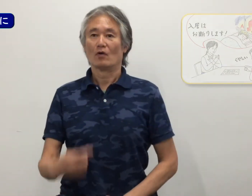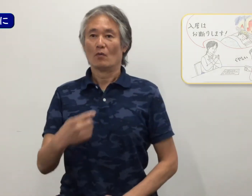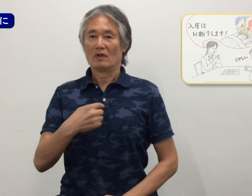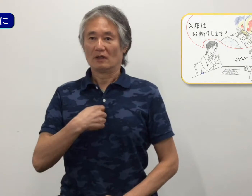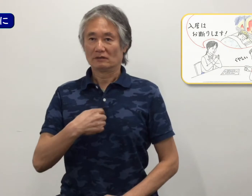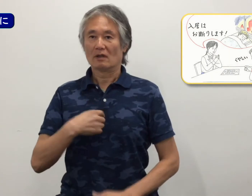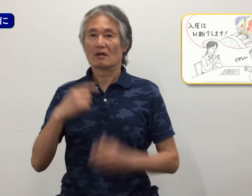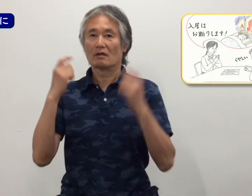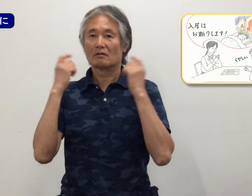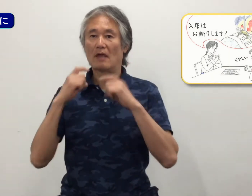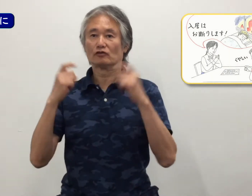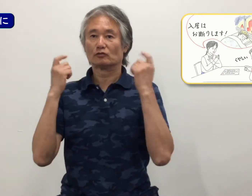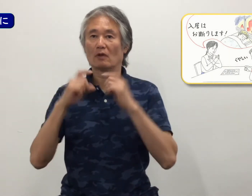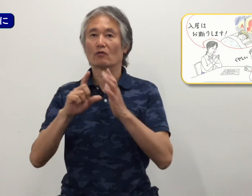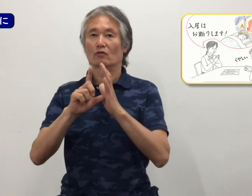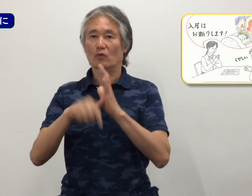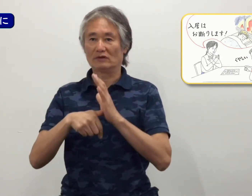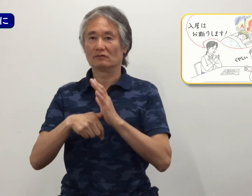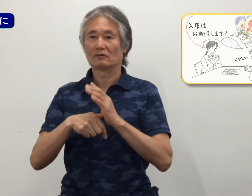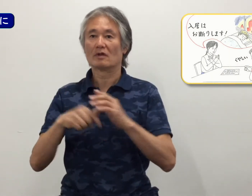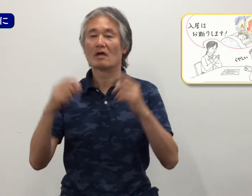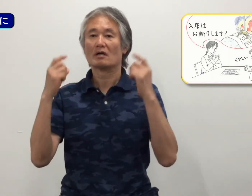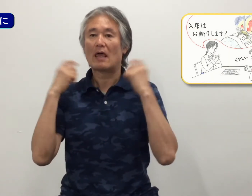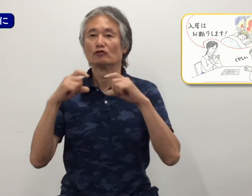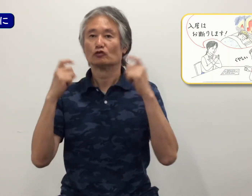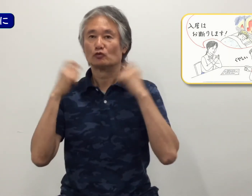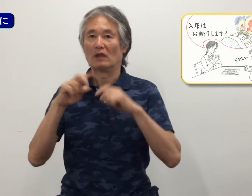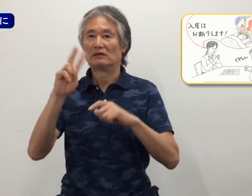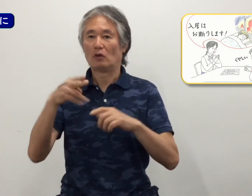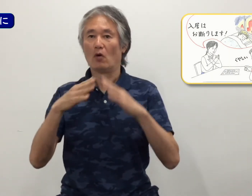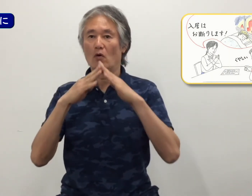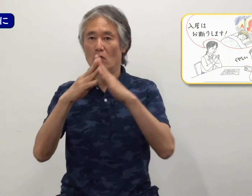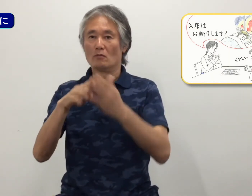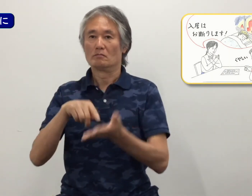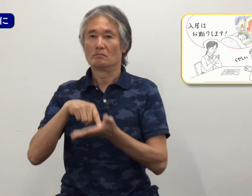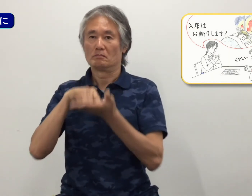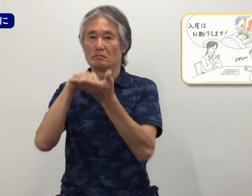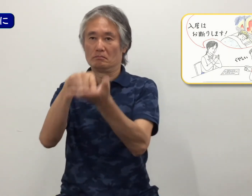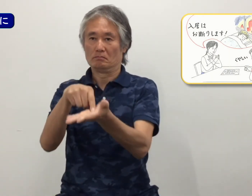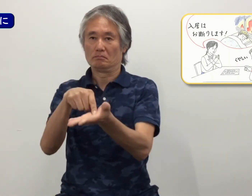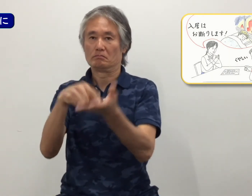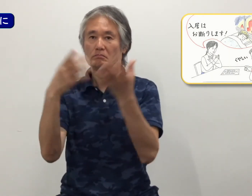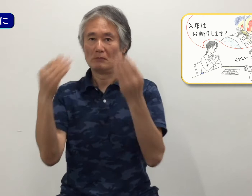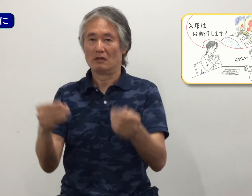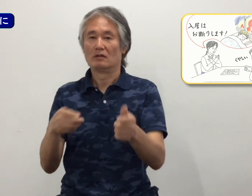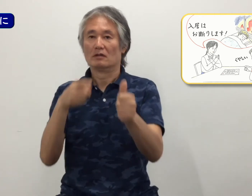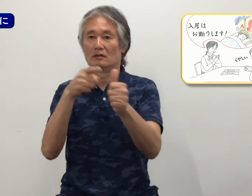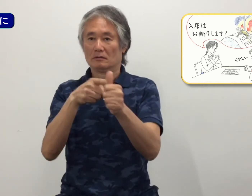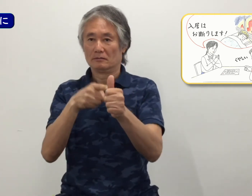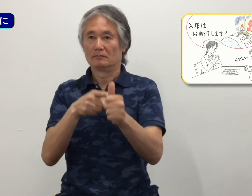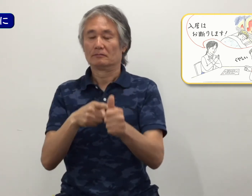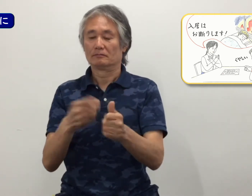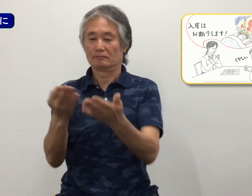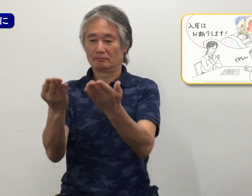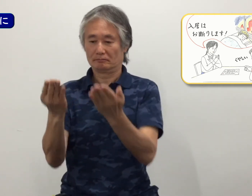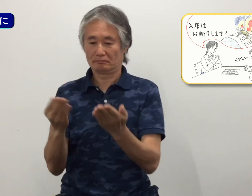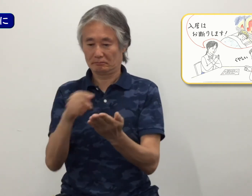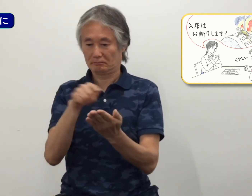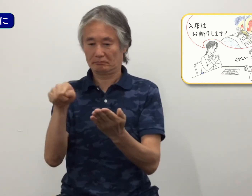私が学生だった頃学生宿舎の乳業申す込んだ時に職員がそ類を